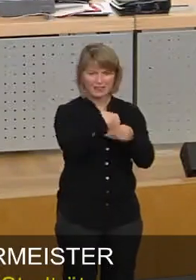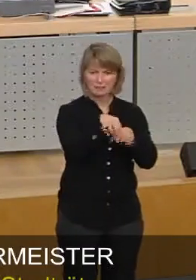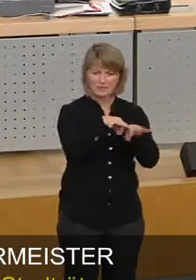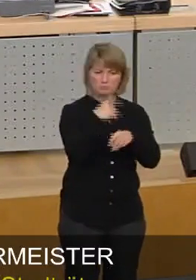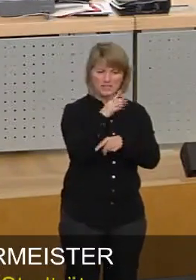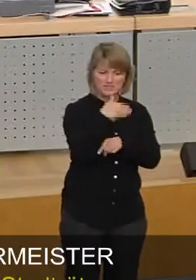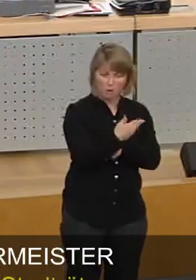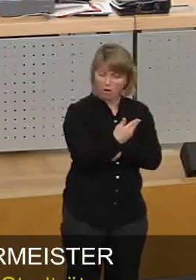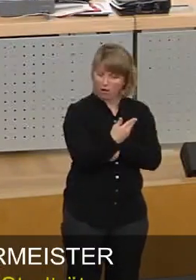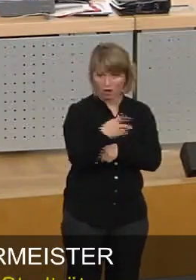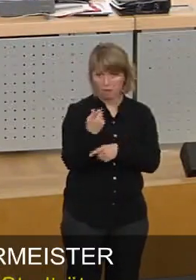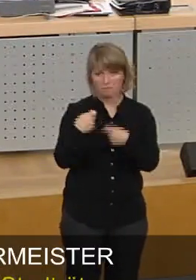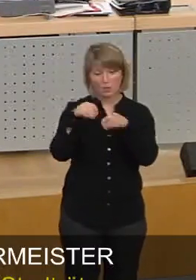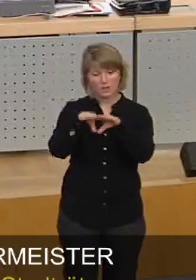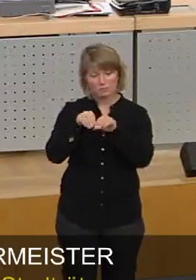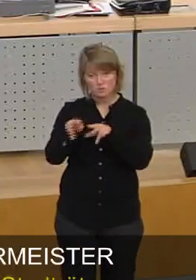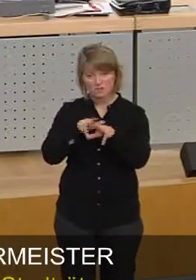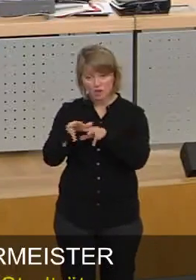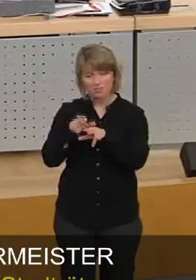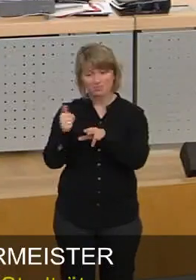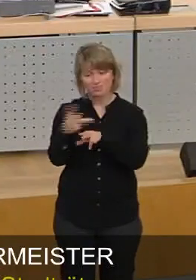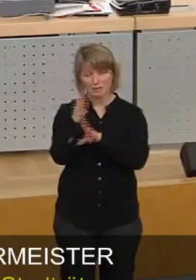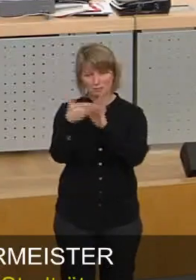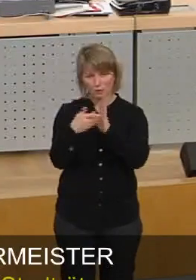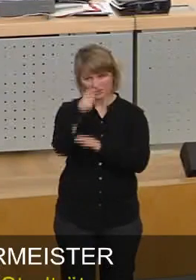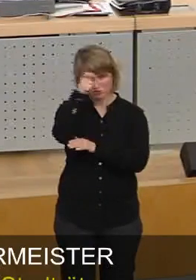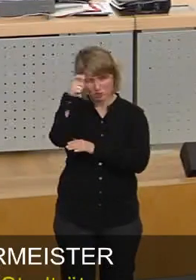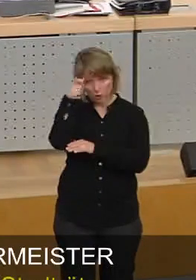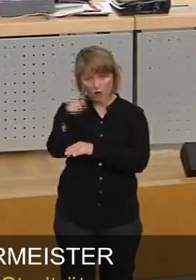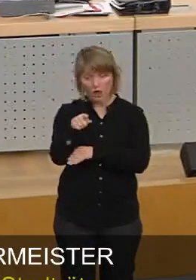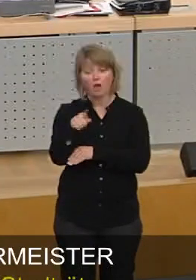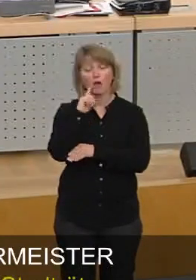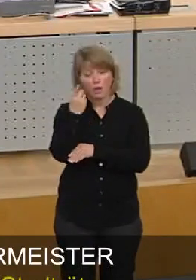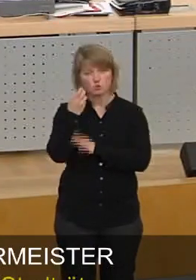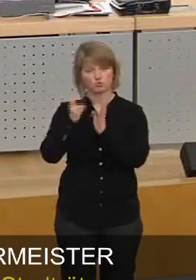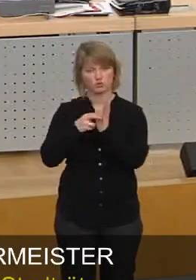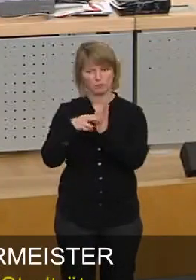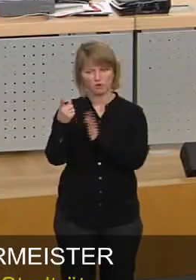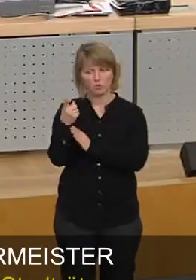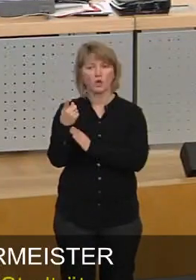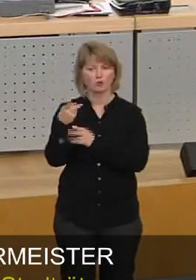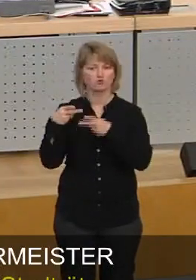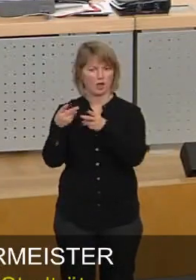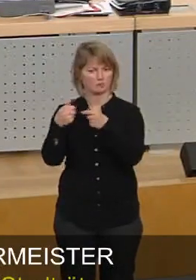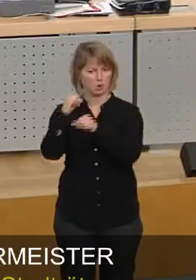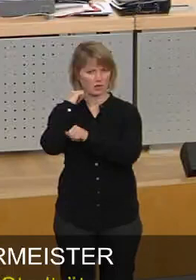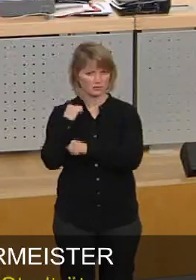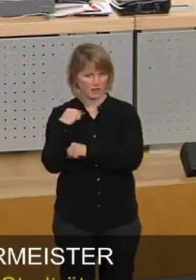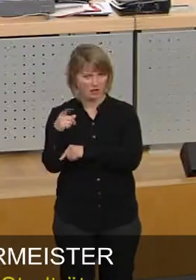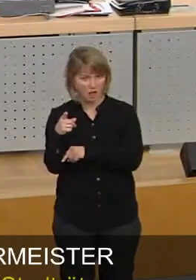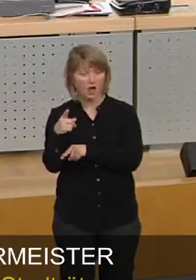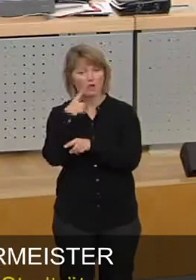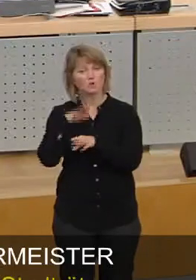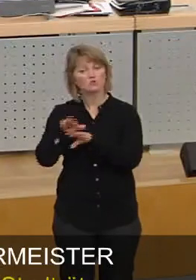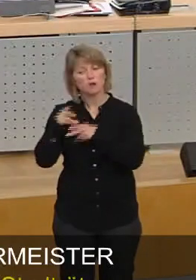im Baugenehmigungsverfahren die Prüfingenieure die Zustimmung des Straßenbaulastträgers zur Einholung der Genehmigung für die Anspruchnahme des